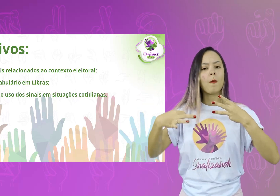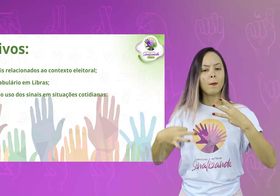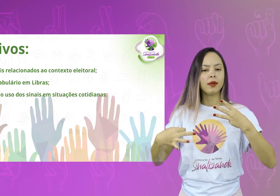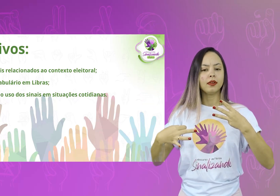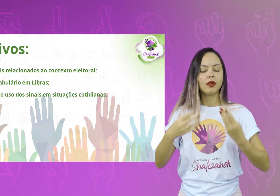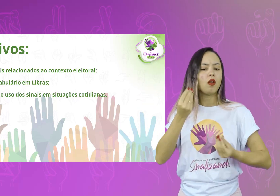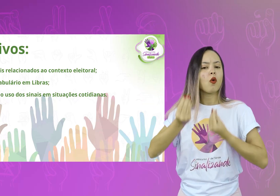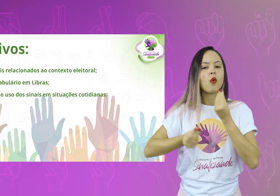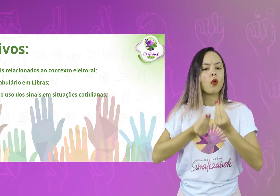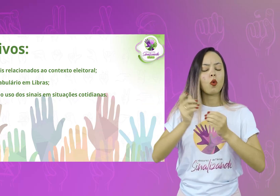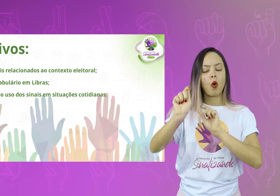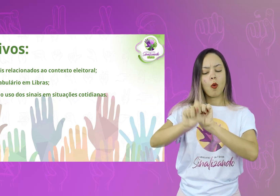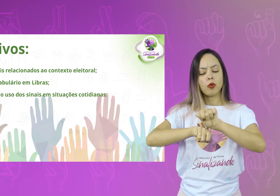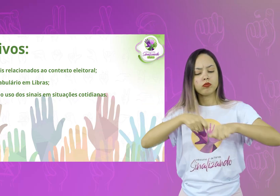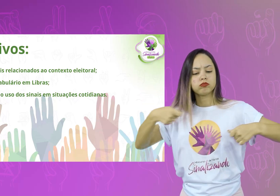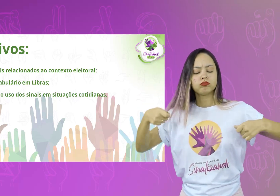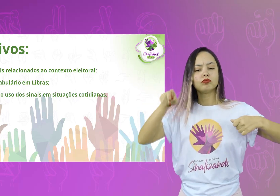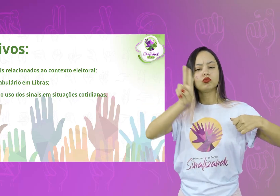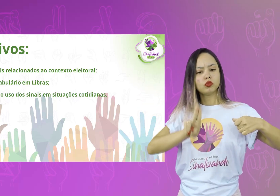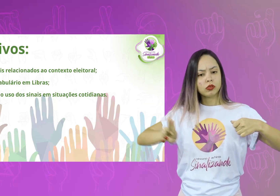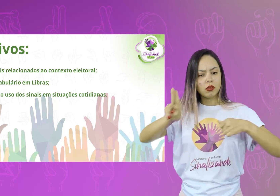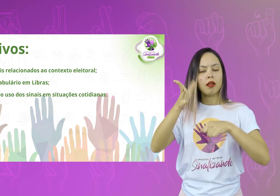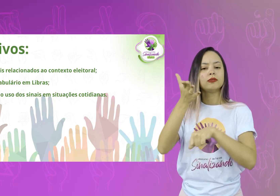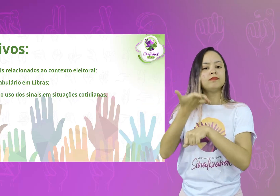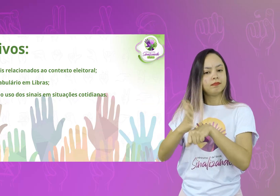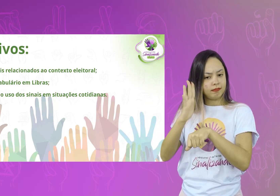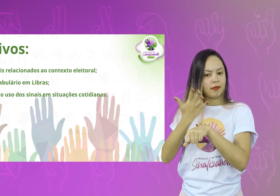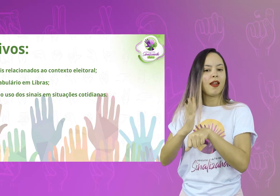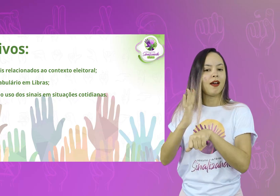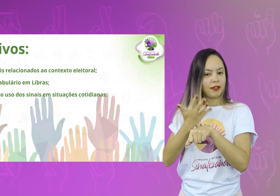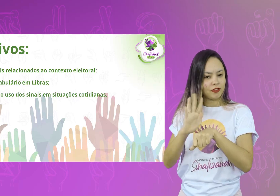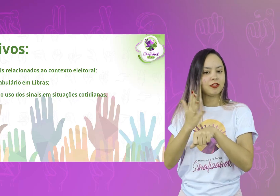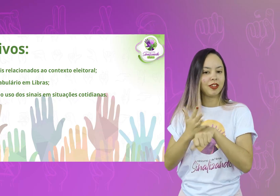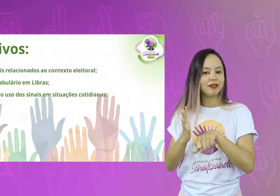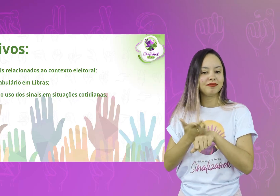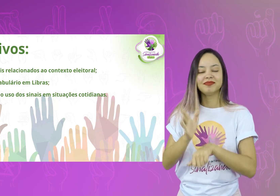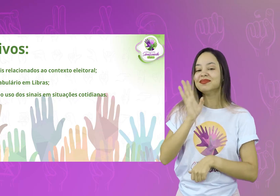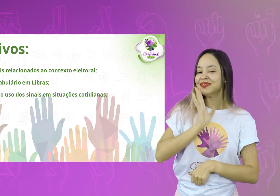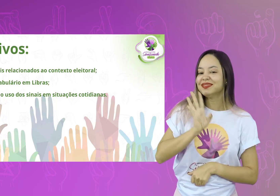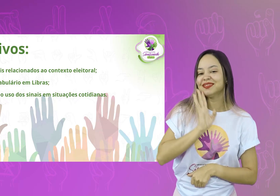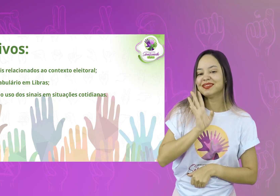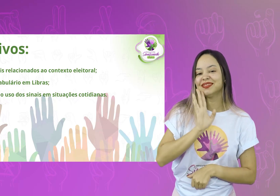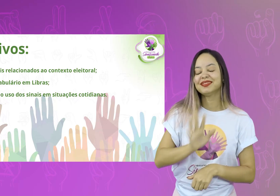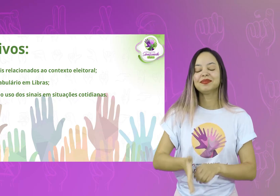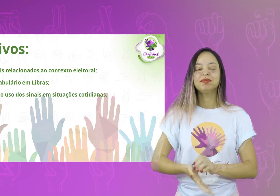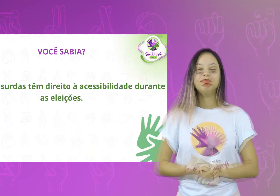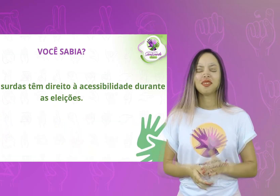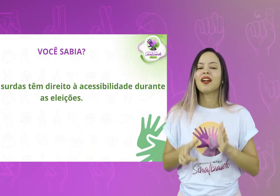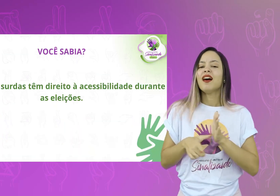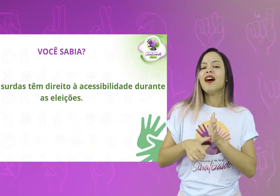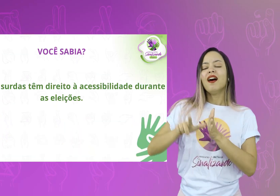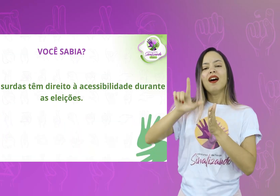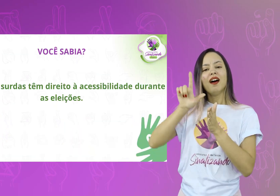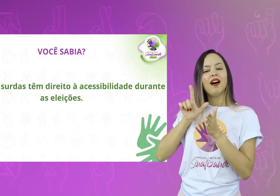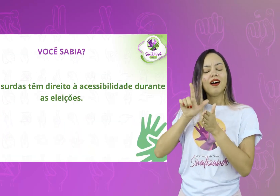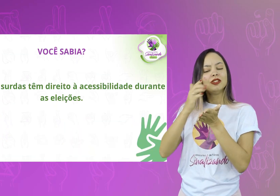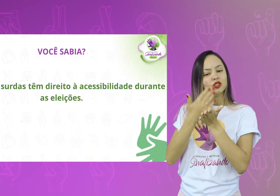Libras. E é muito importante também essa compreensão dos sinais nessas situações, certo?